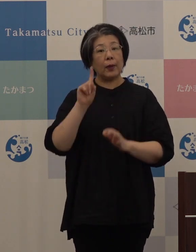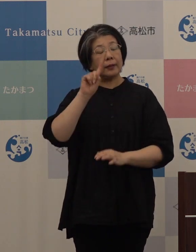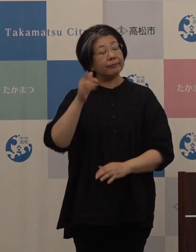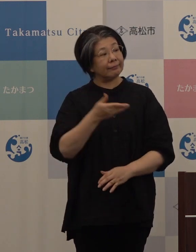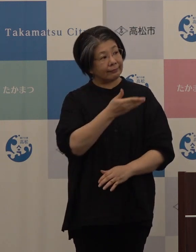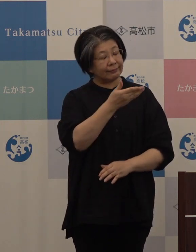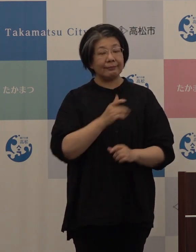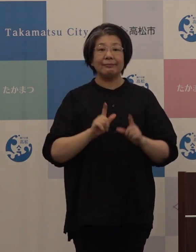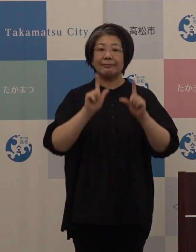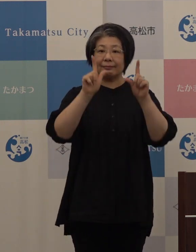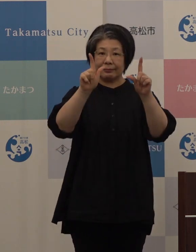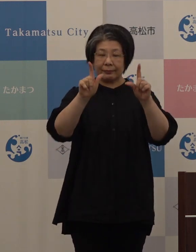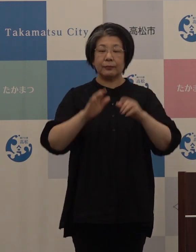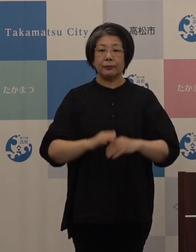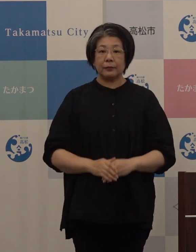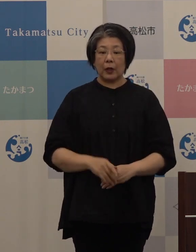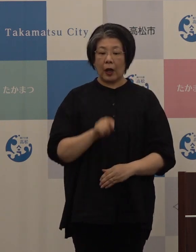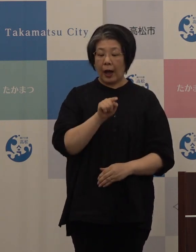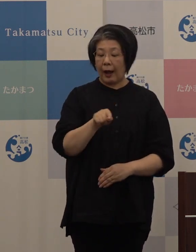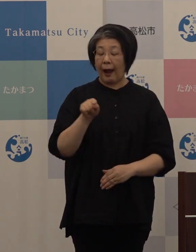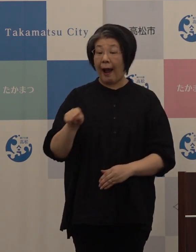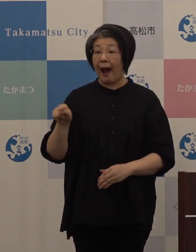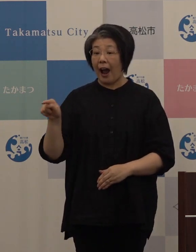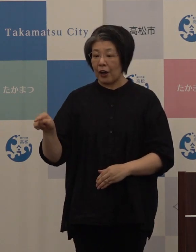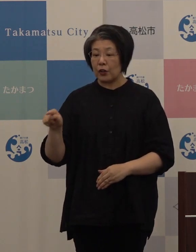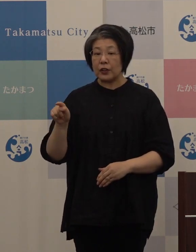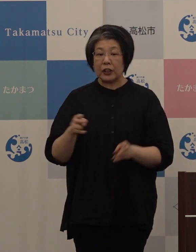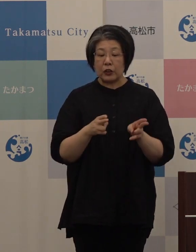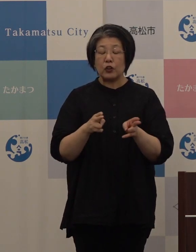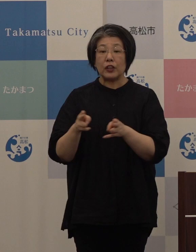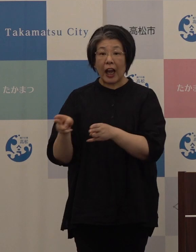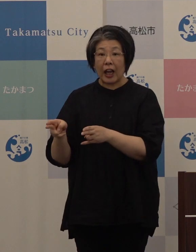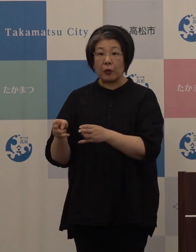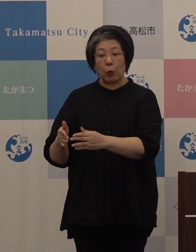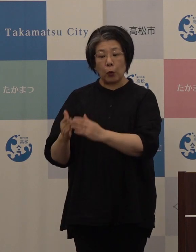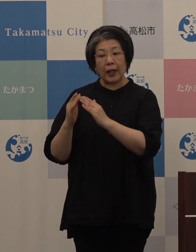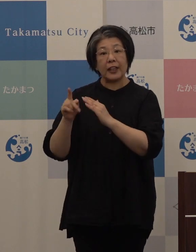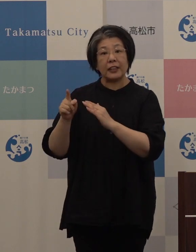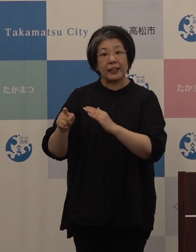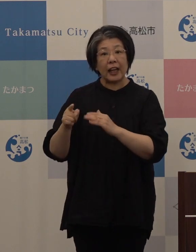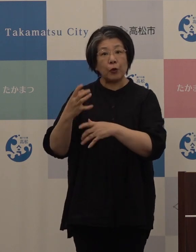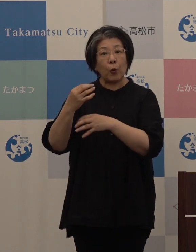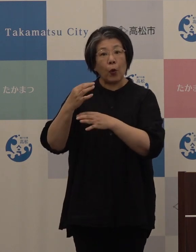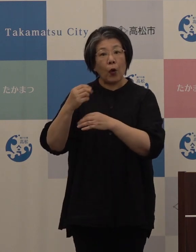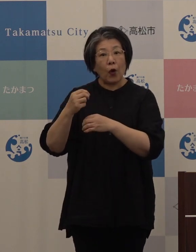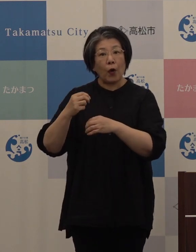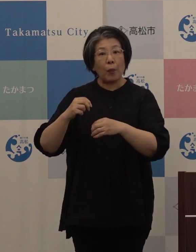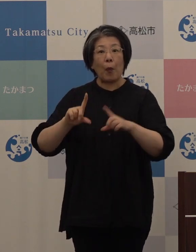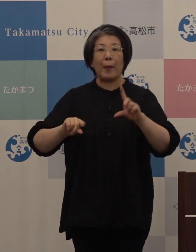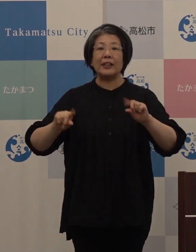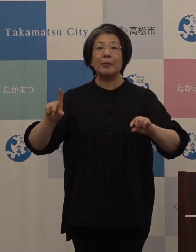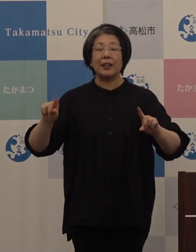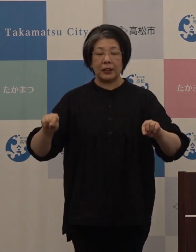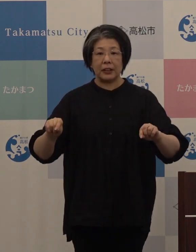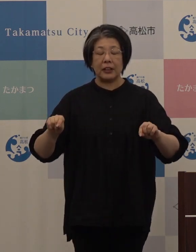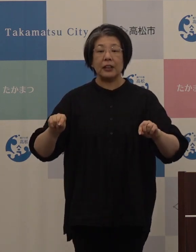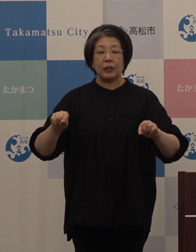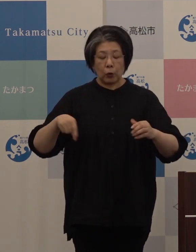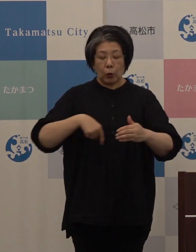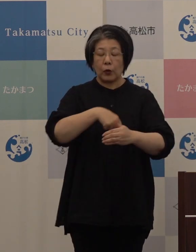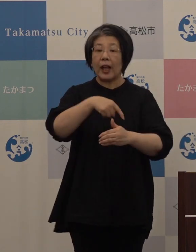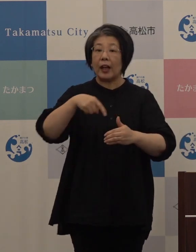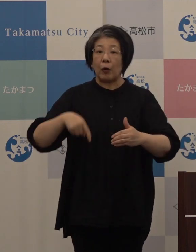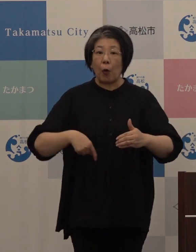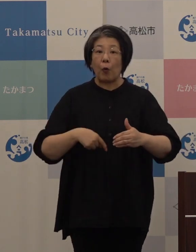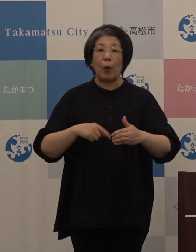そうですね、まあ、いろいろ各市によって制度の立ち上げの時期も違いますし、例えば施設の内容等も違ってき